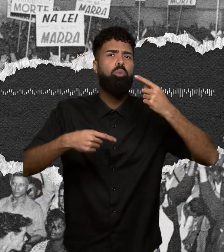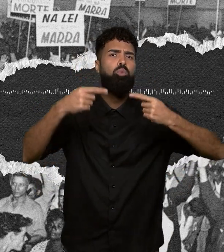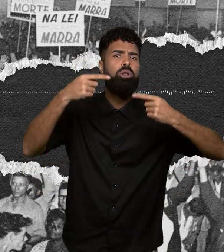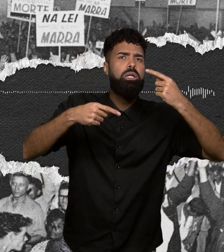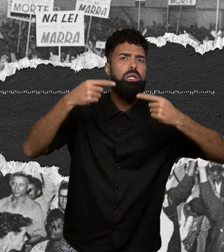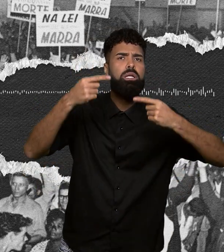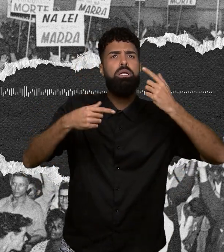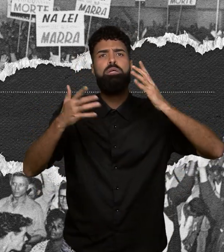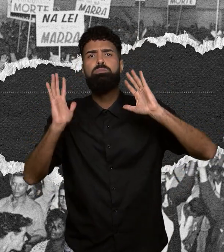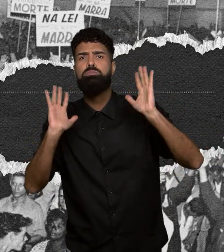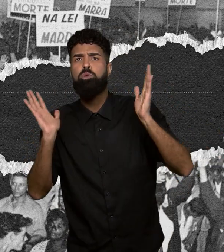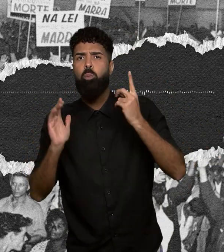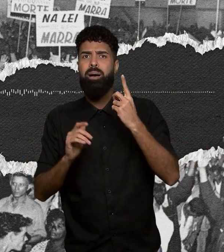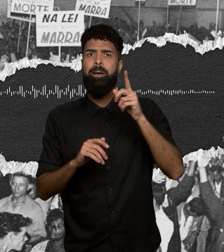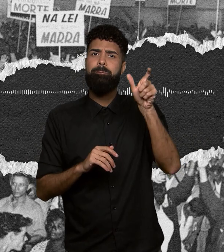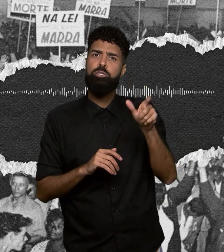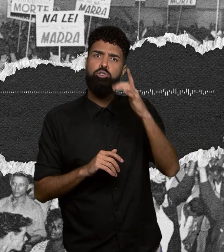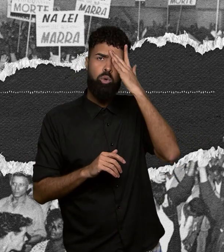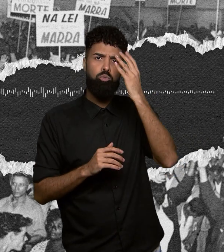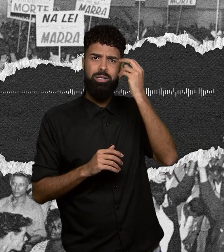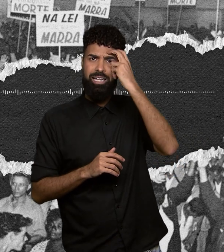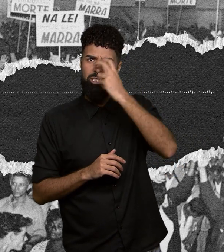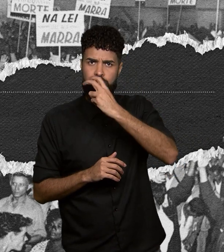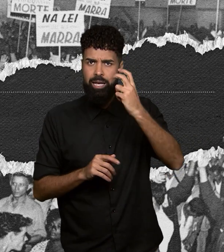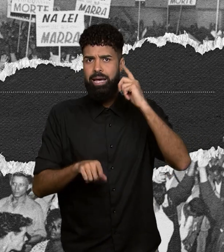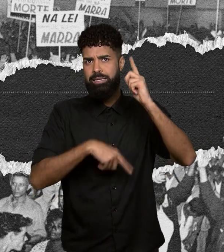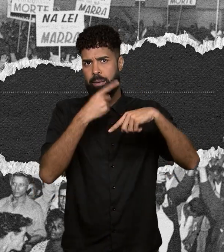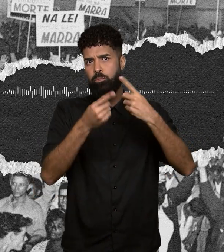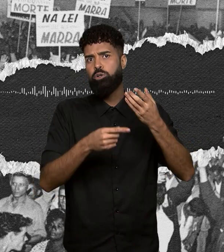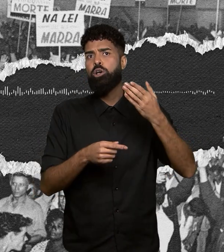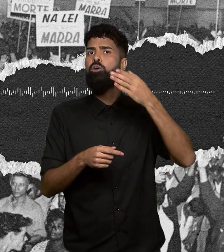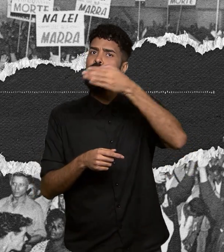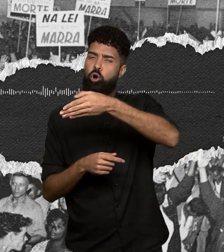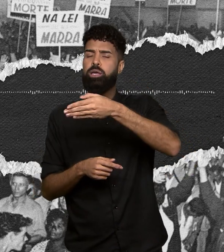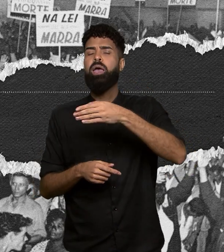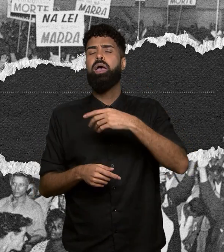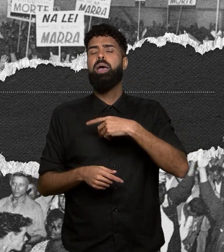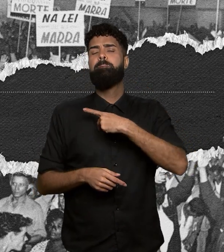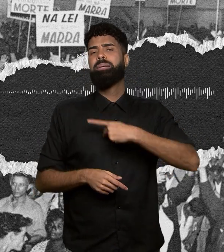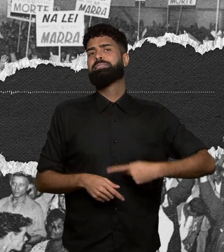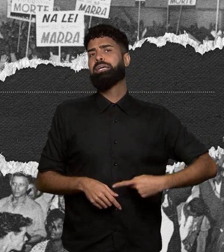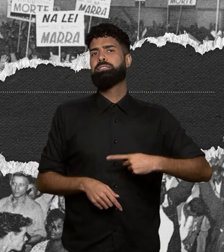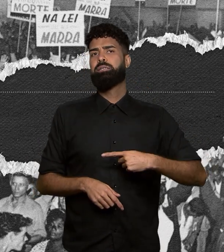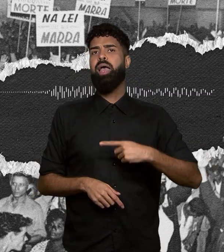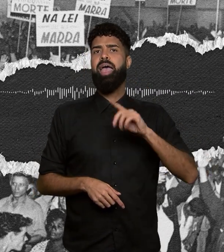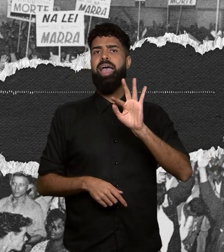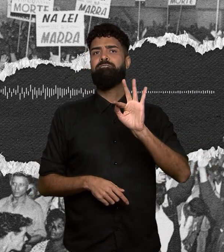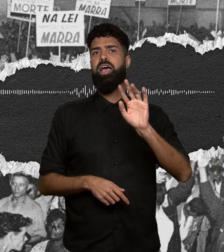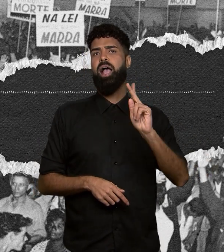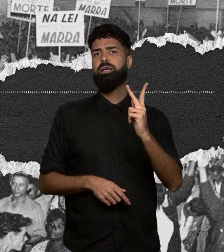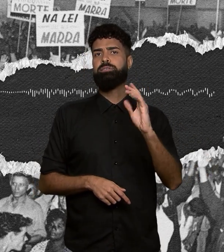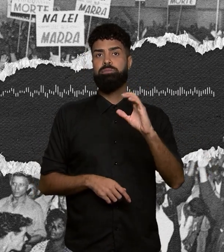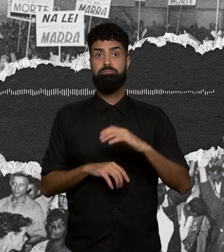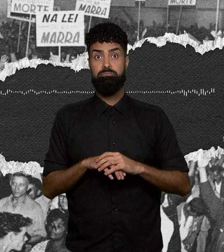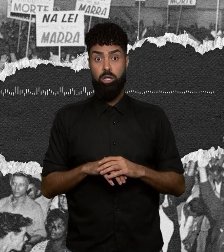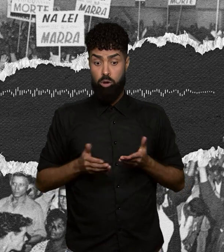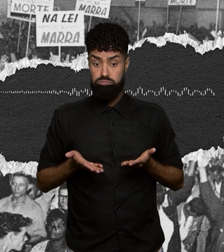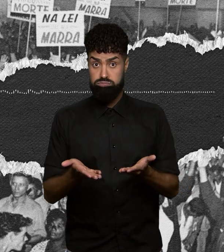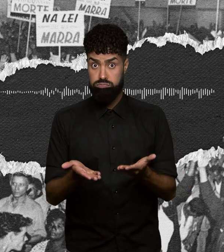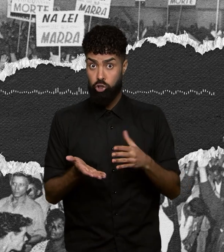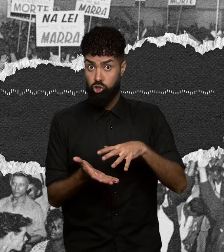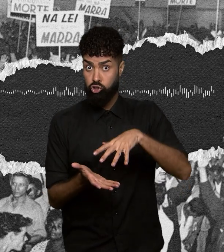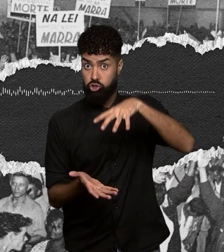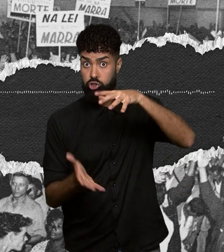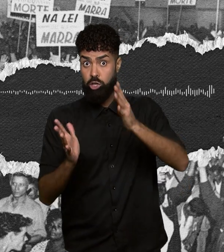por uma figura muito inteligente que depois chegou à presidência da república é Fernando hque Cardoso bom o bolo cresceu o nosso